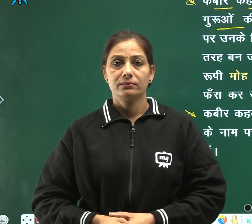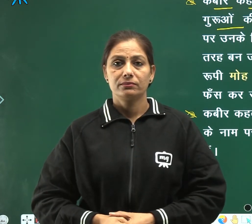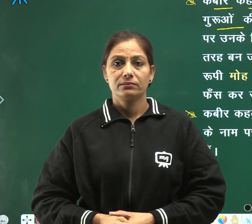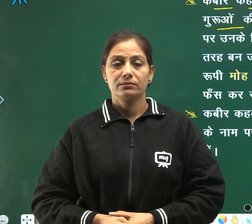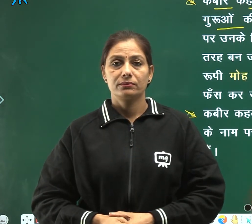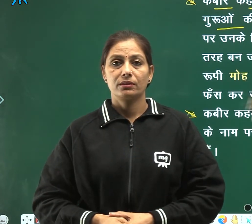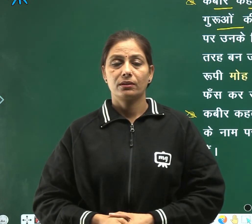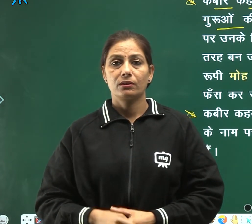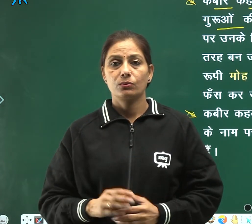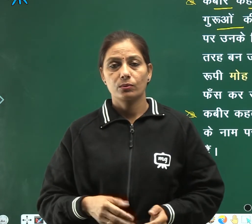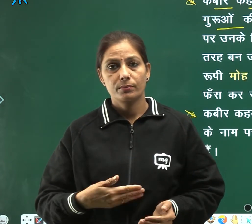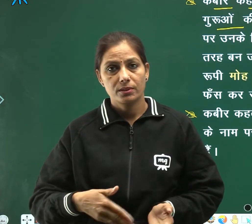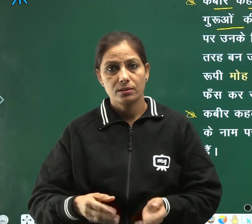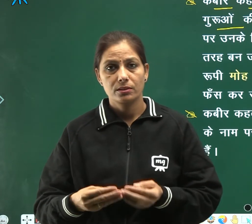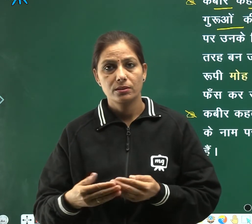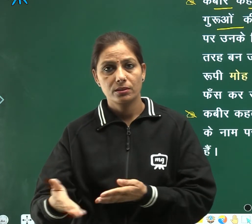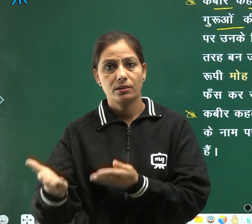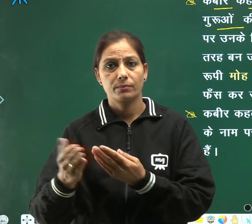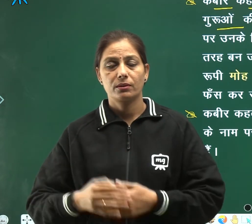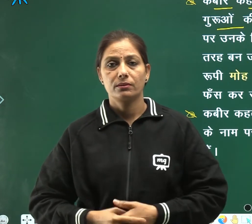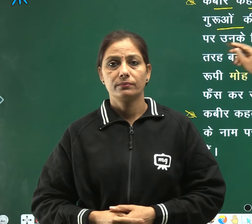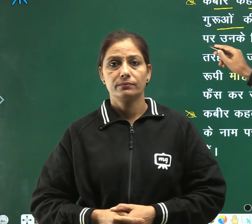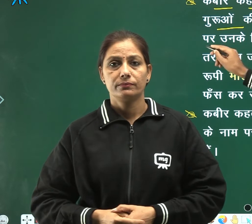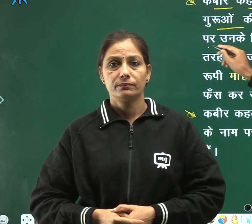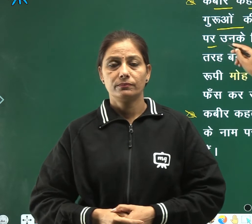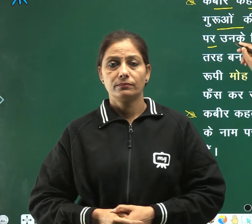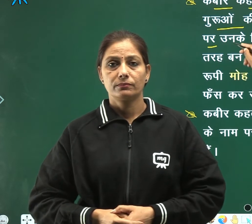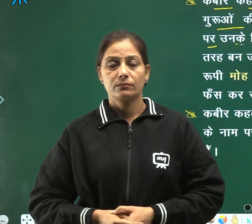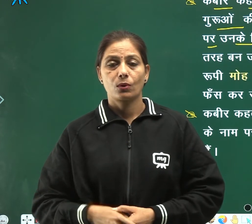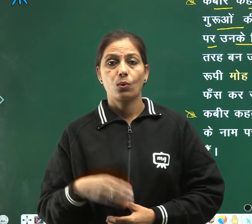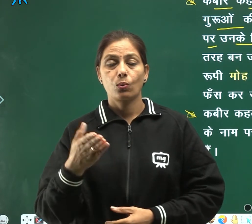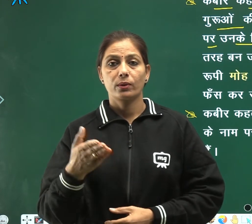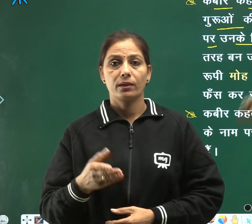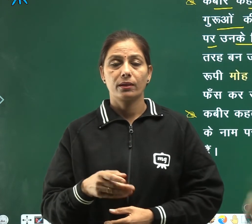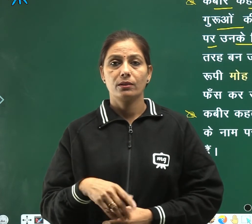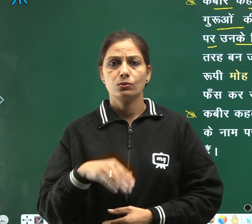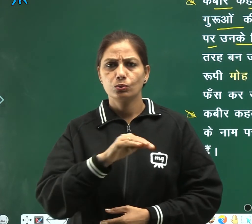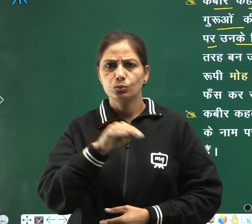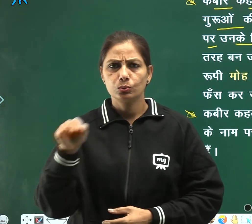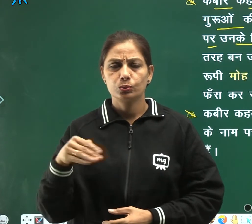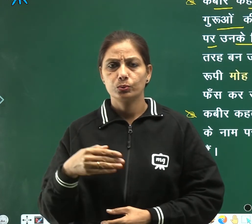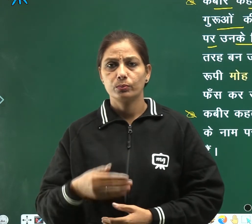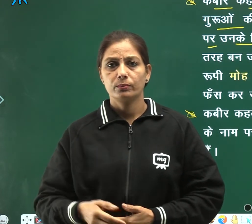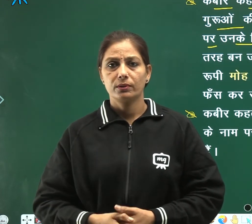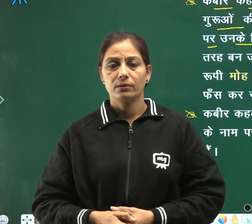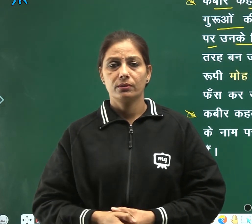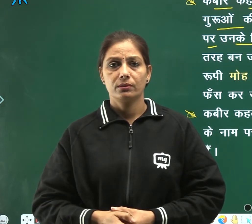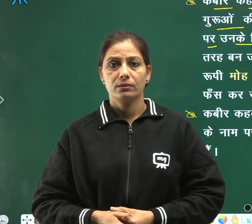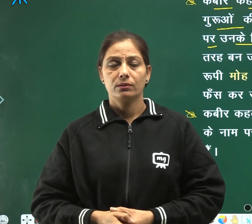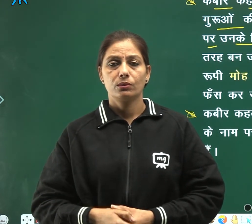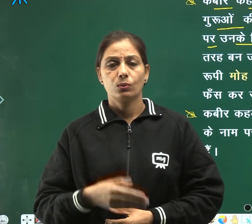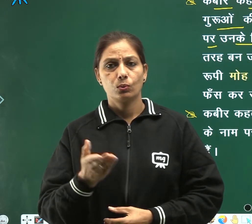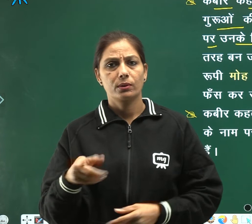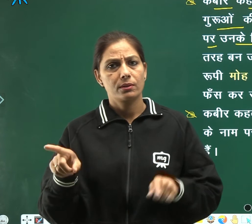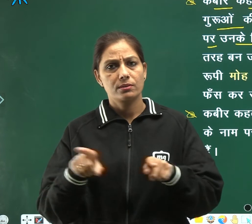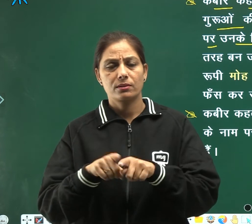शरण में जाने पर उनके शिष्य भी उन्हीं की